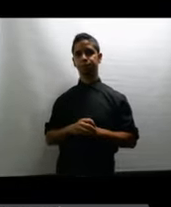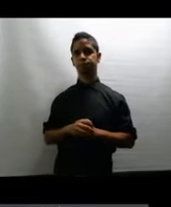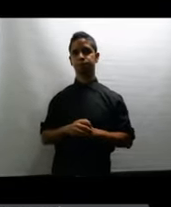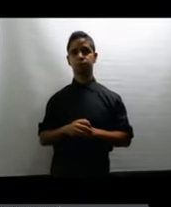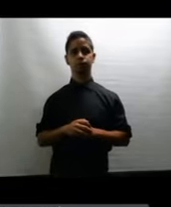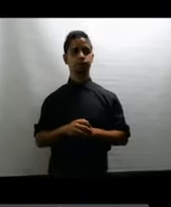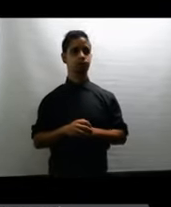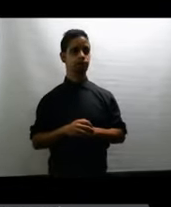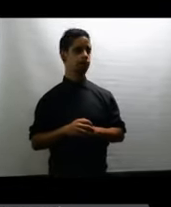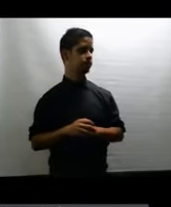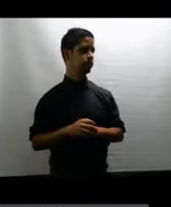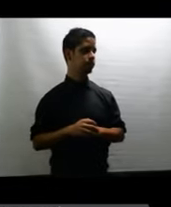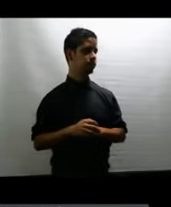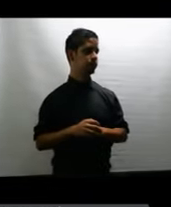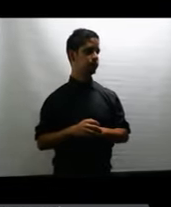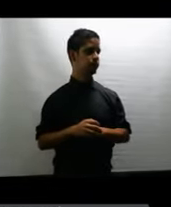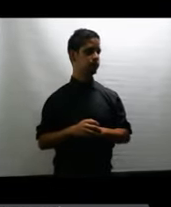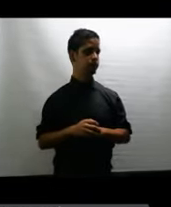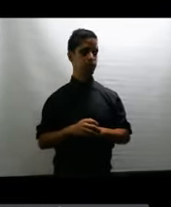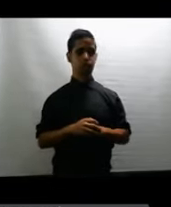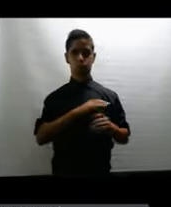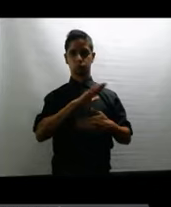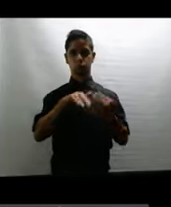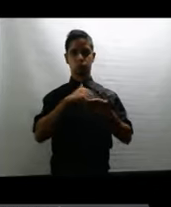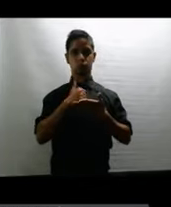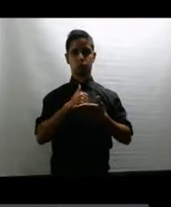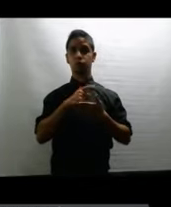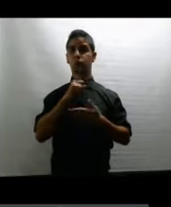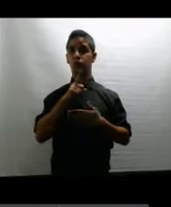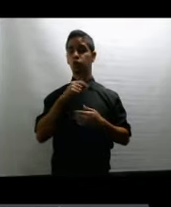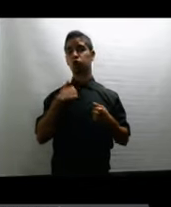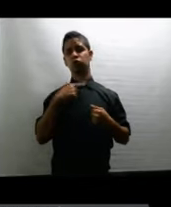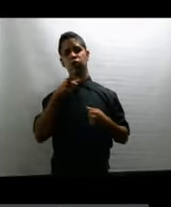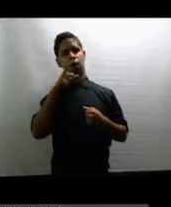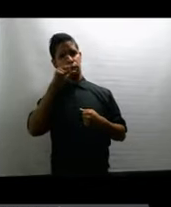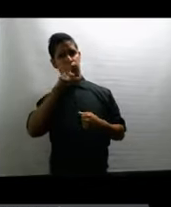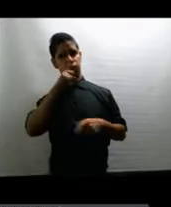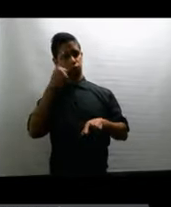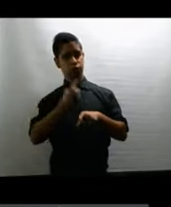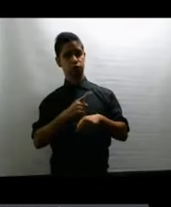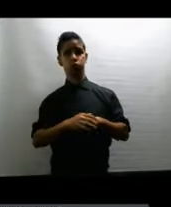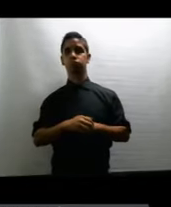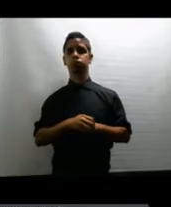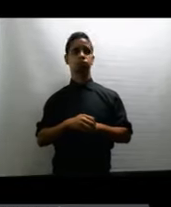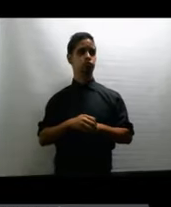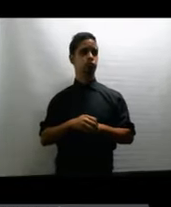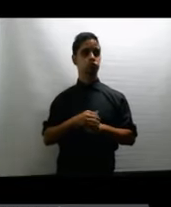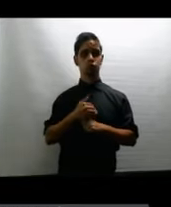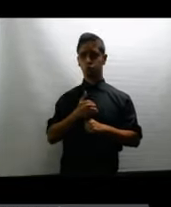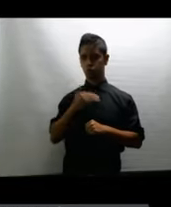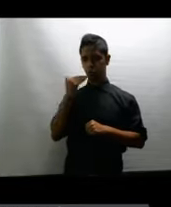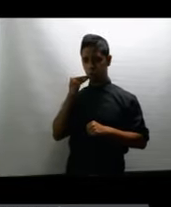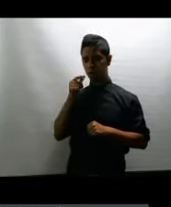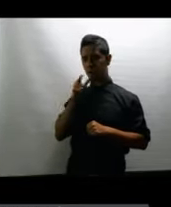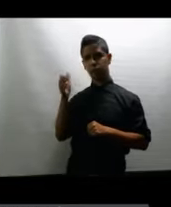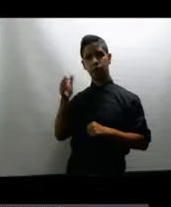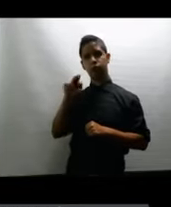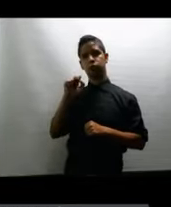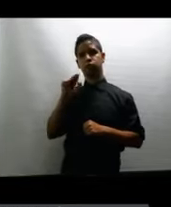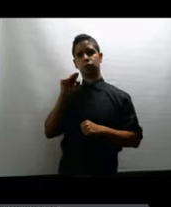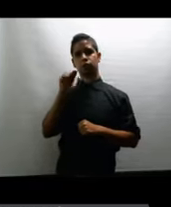Bueno, son buenos. Tú tenías una pregunta. Todo ayuda. Bueno, que ¿verdad? Uno que conoce a Nancy lleva